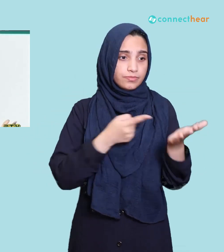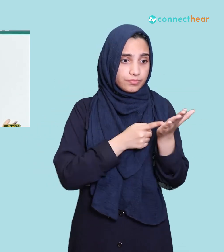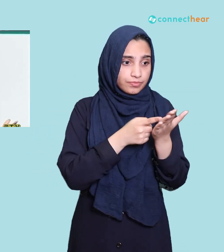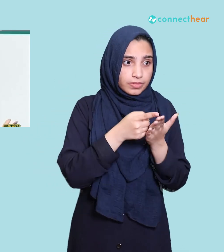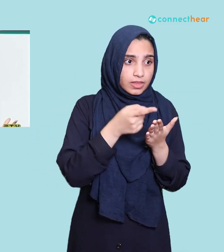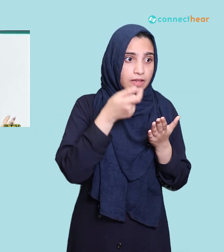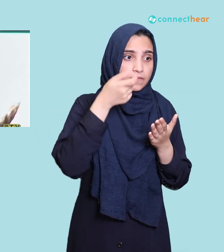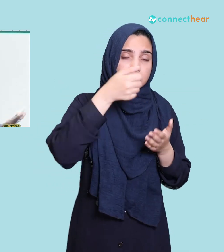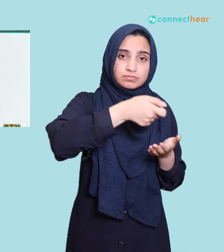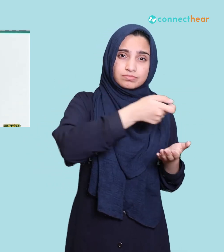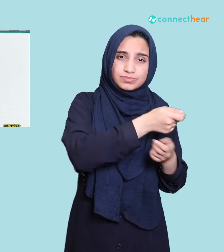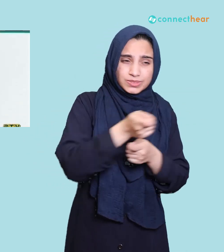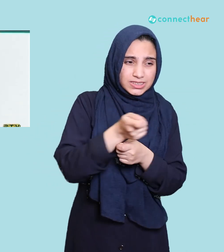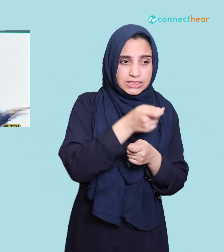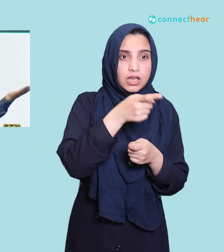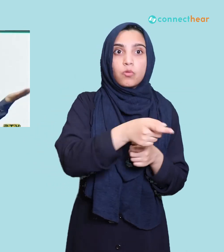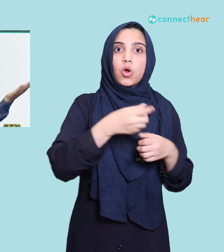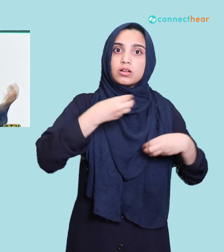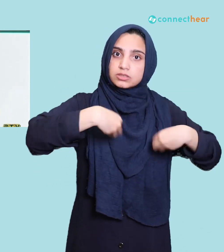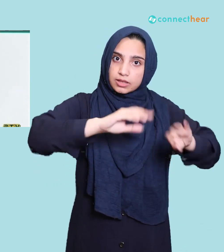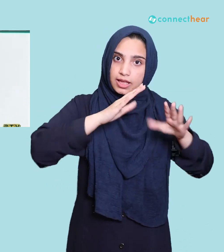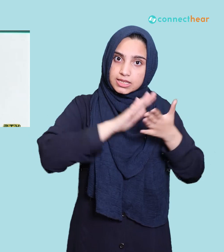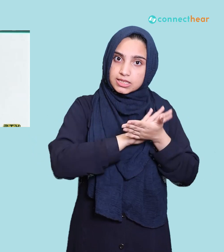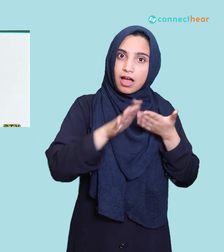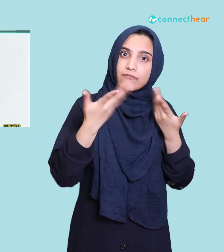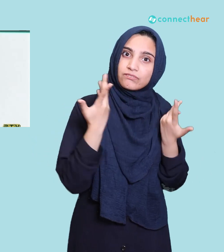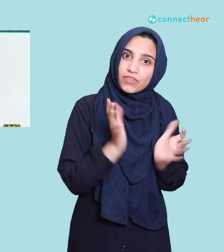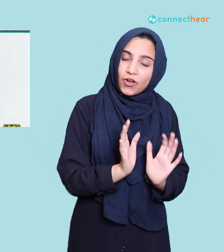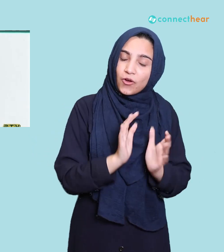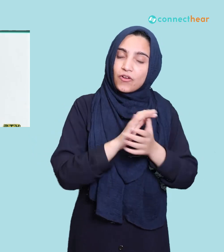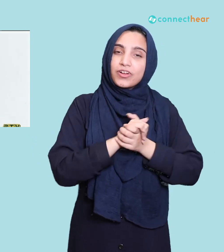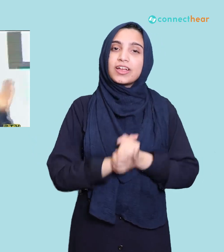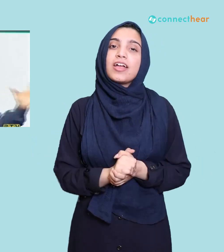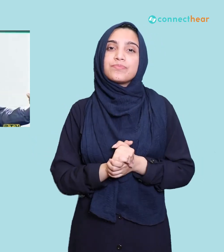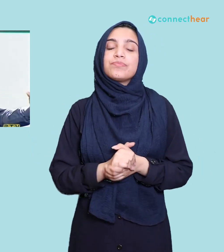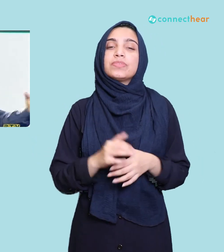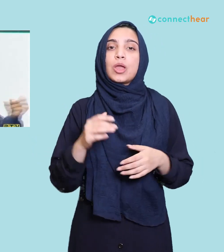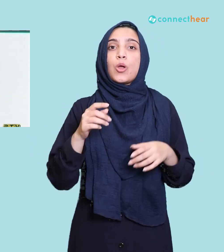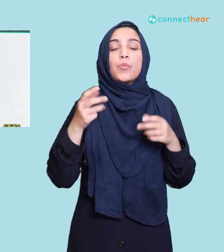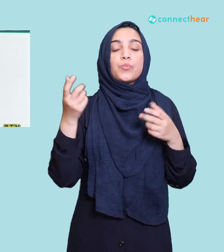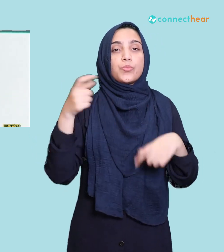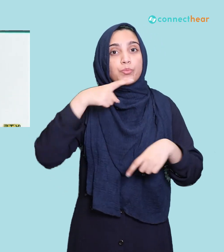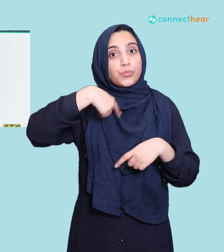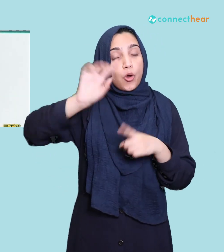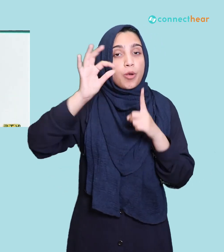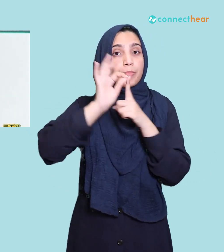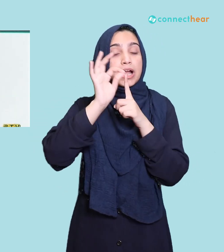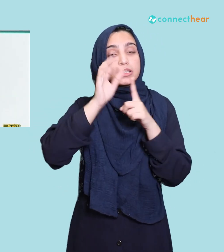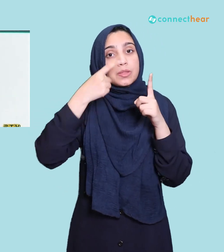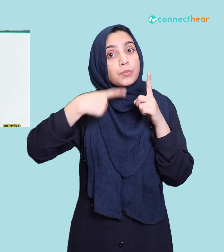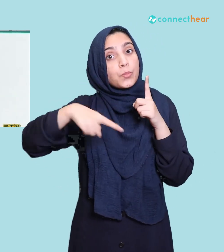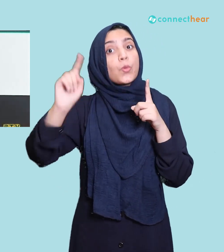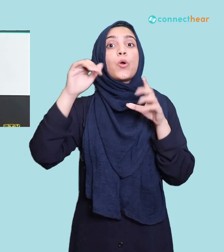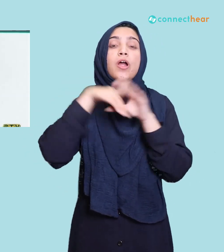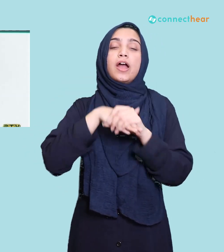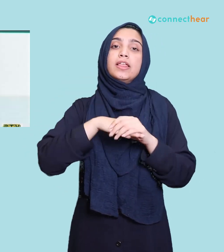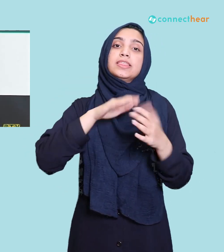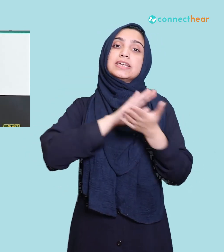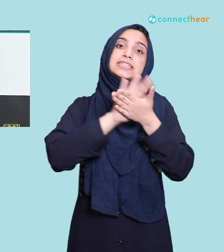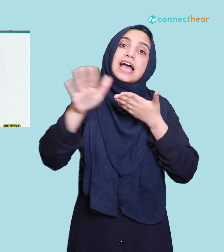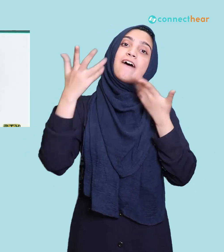کیا ہے کہ سارے ملک کی اکانومی اٹھنی شروع ہو گئی ہے، اور ساتھ انڈسٹری بھی چل پڑی ہے۔ تو آگے